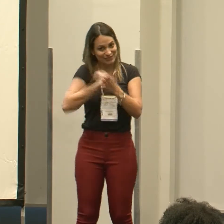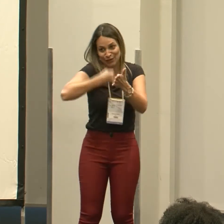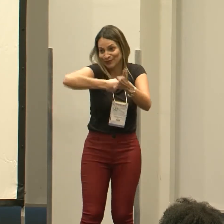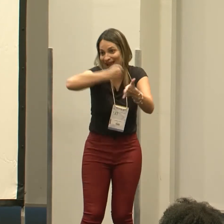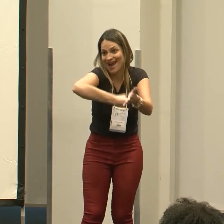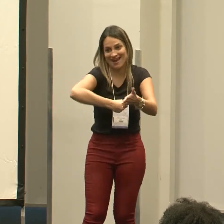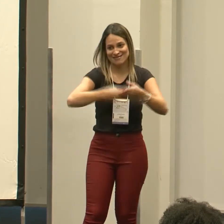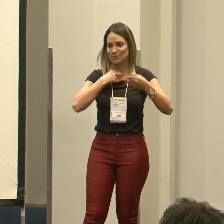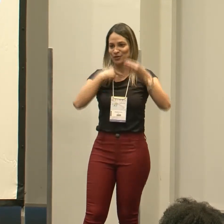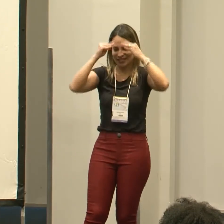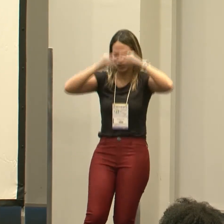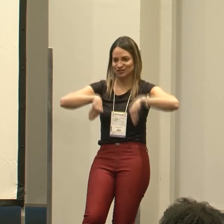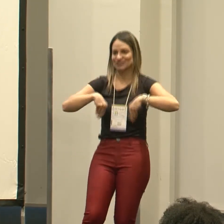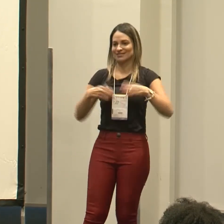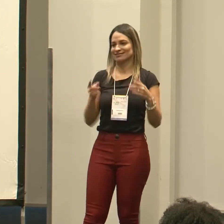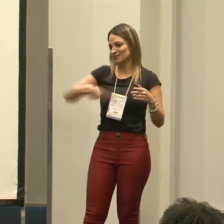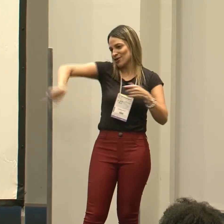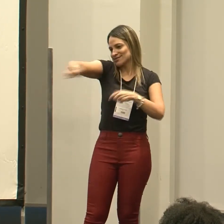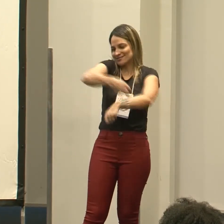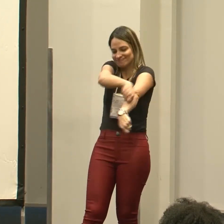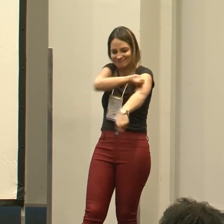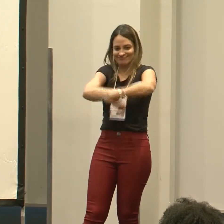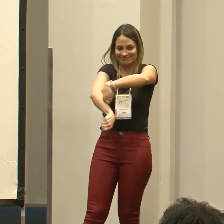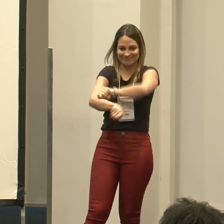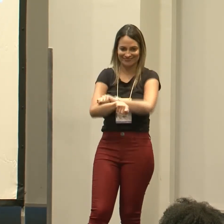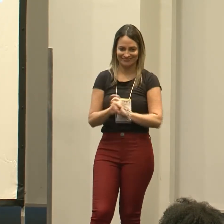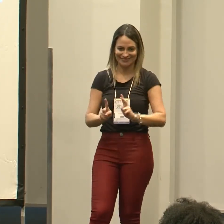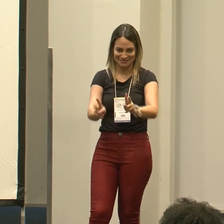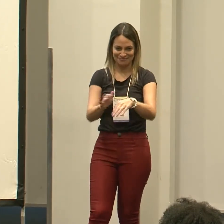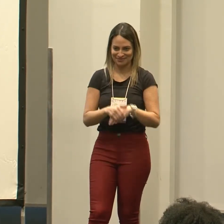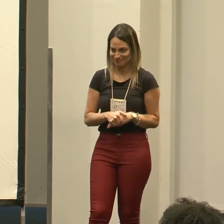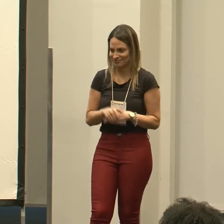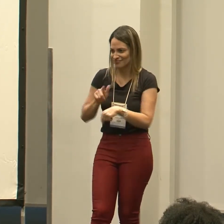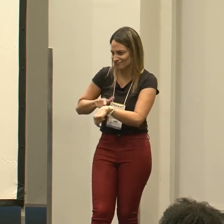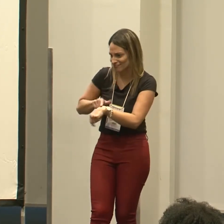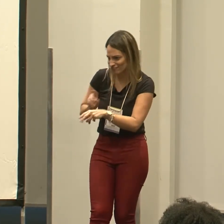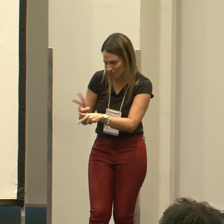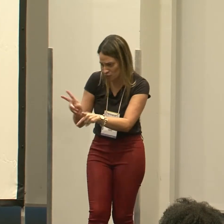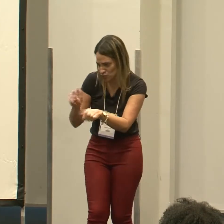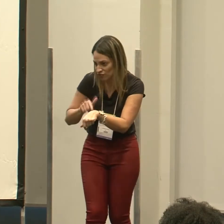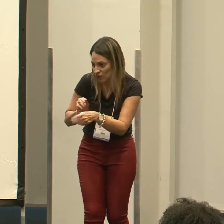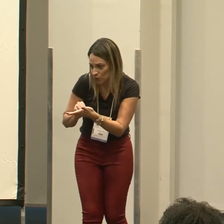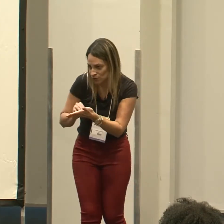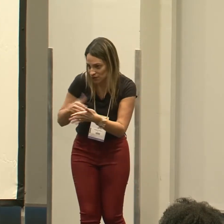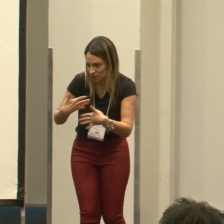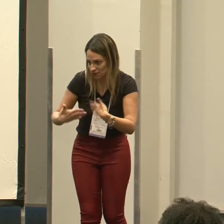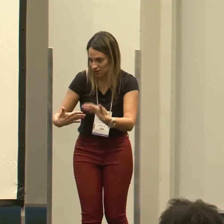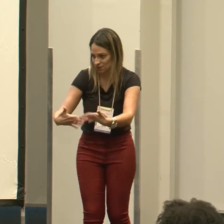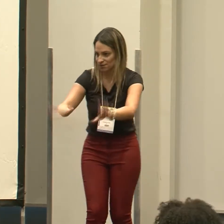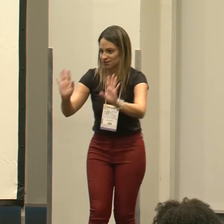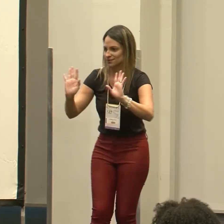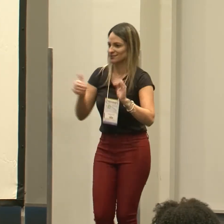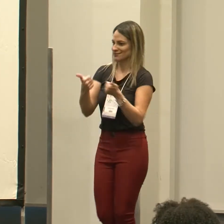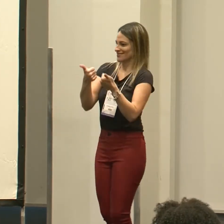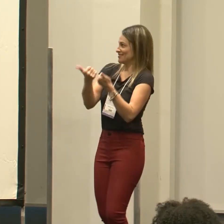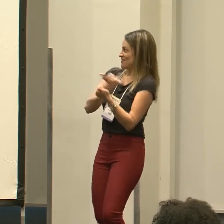ter um intérprete, e é uma luta que a gente tem que fazer cotidianamente, né, sem desistir. Posso continuar? Falta muito tempo? Ah,